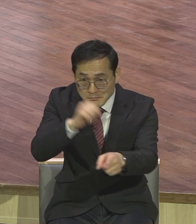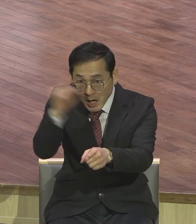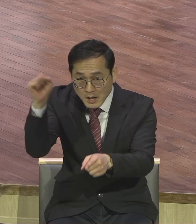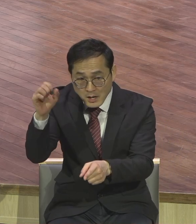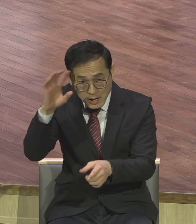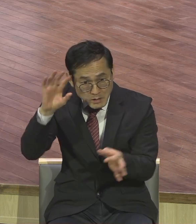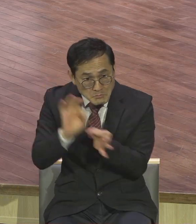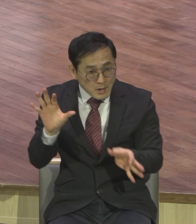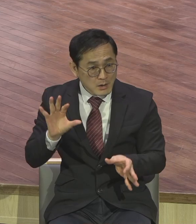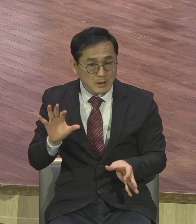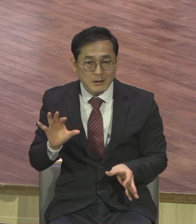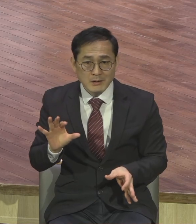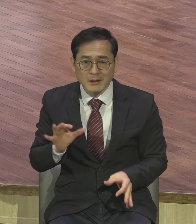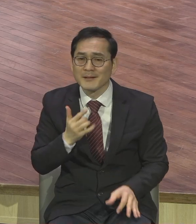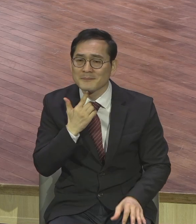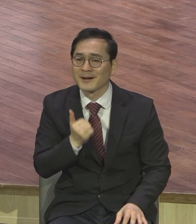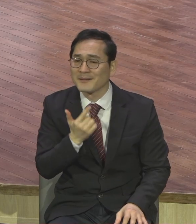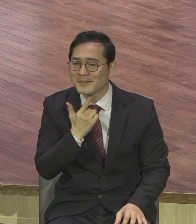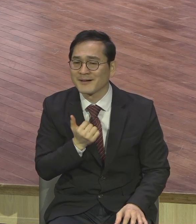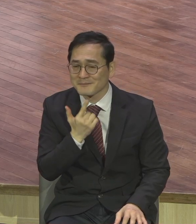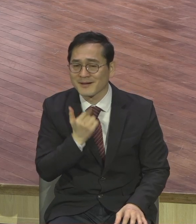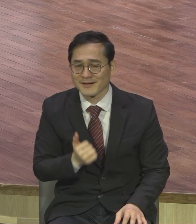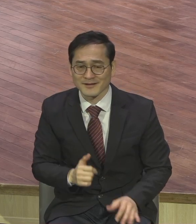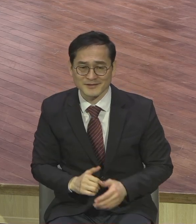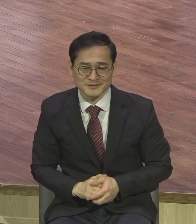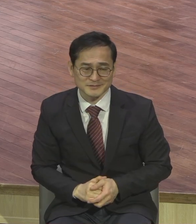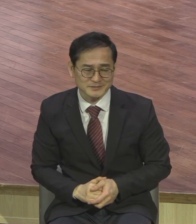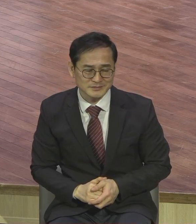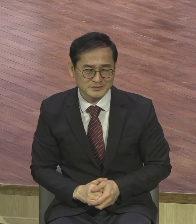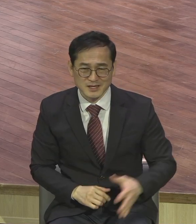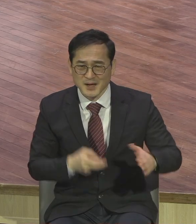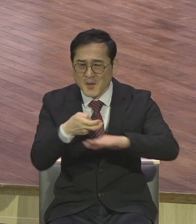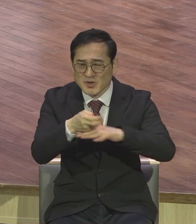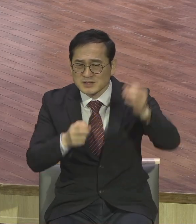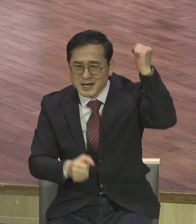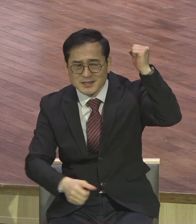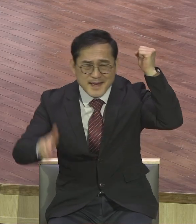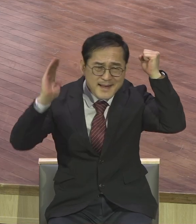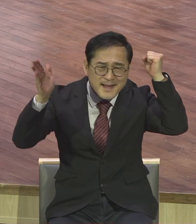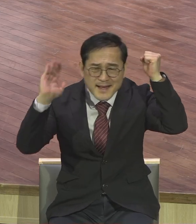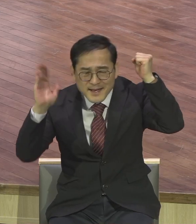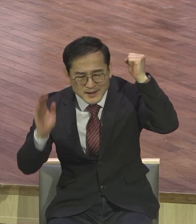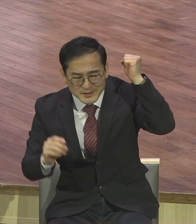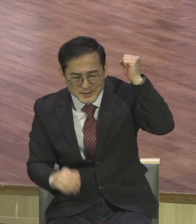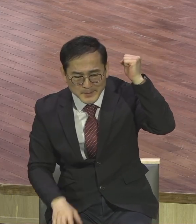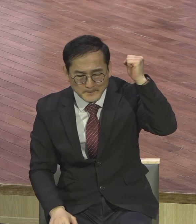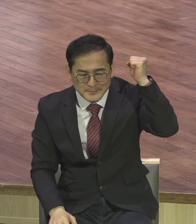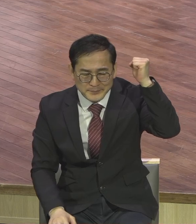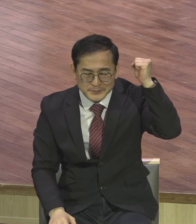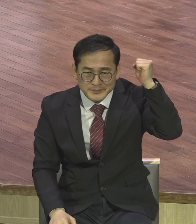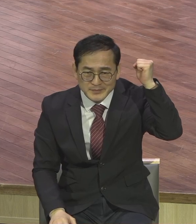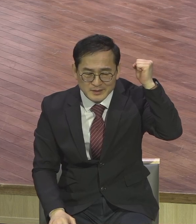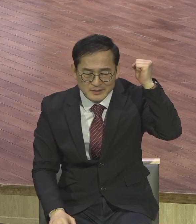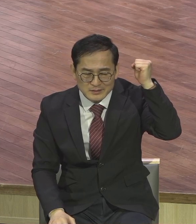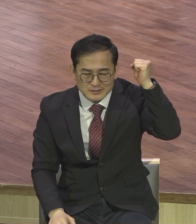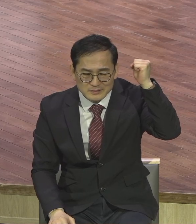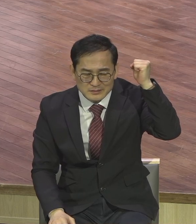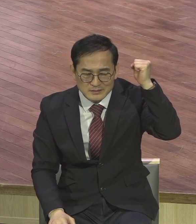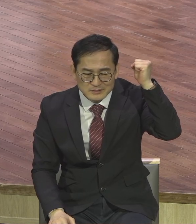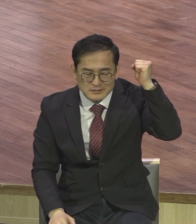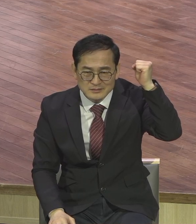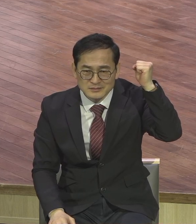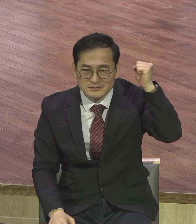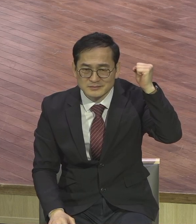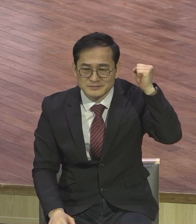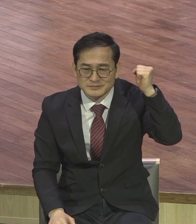부딪힌 거는 막 현장에 나가서 막 심지어 버스 전도 오래 했습니다. 버스 전도, 좌석버스